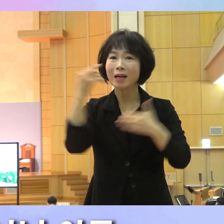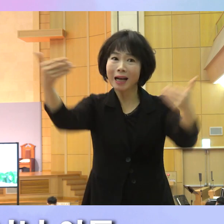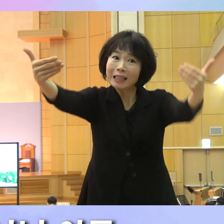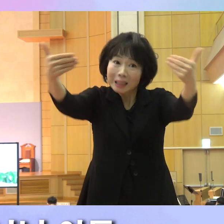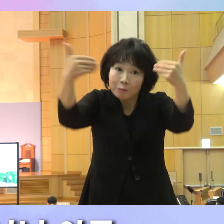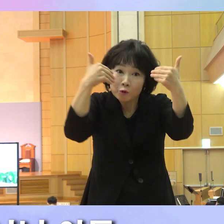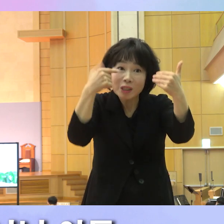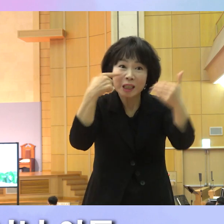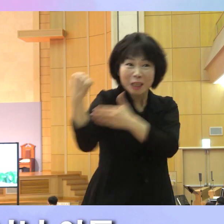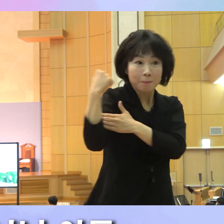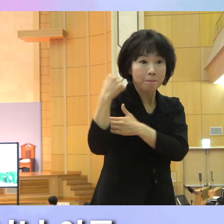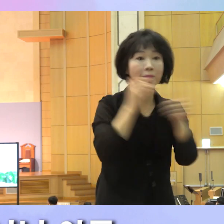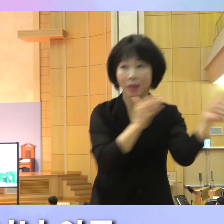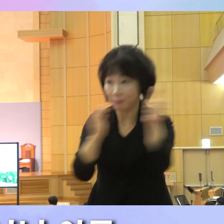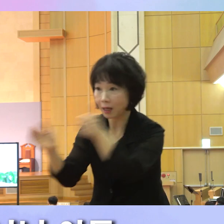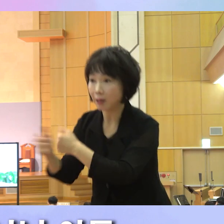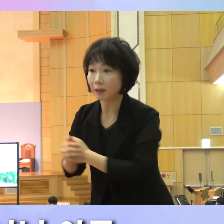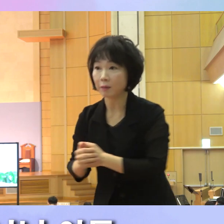보겠습니다.